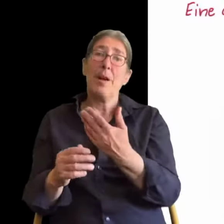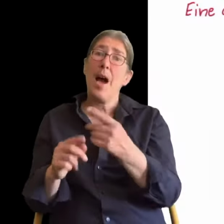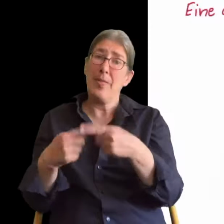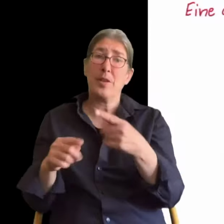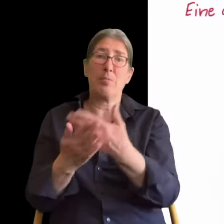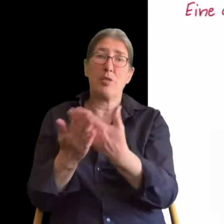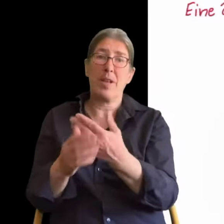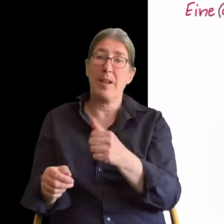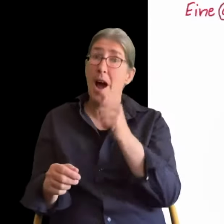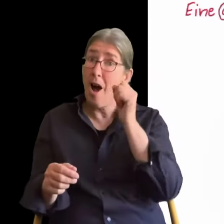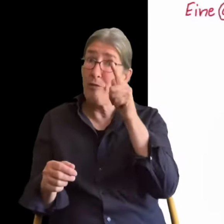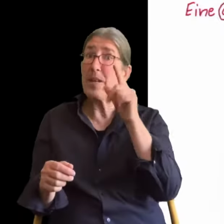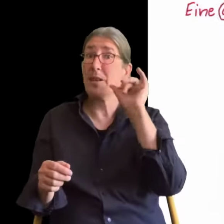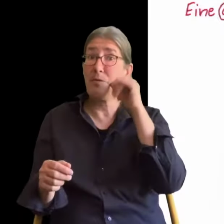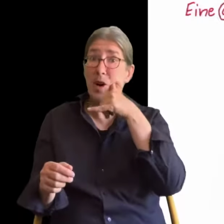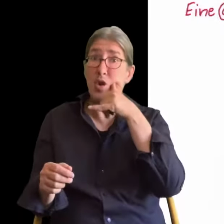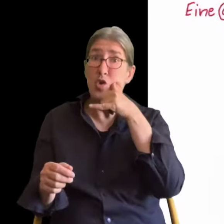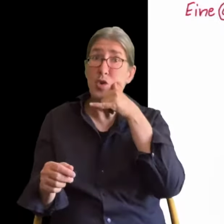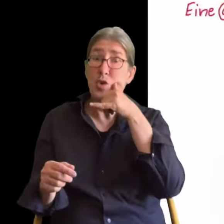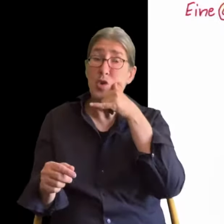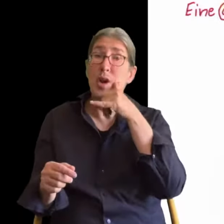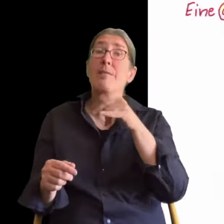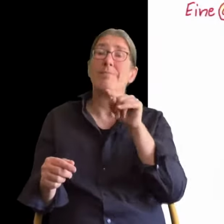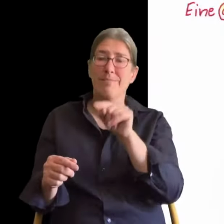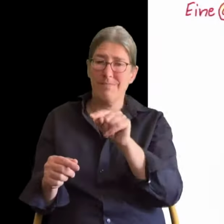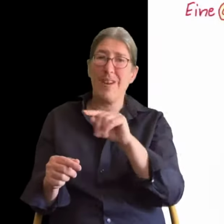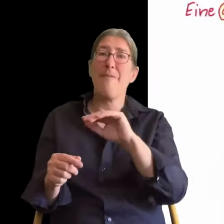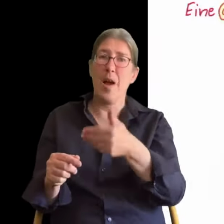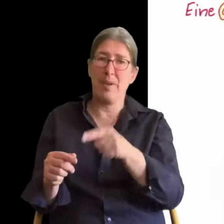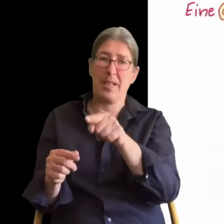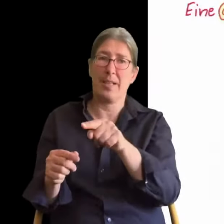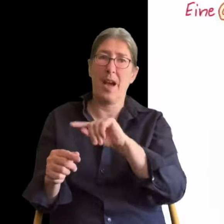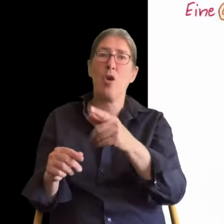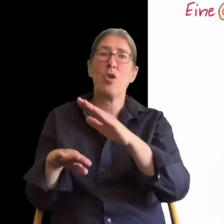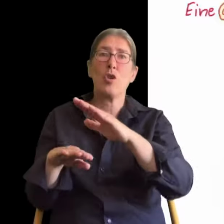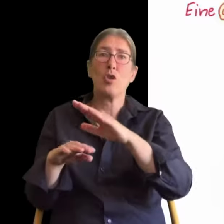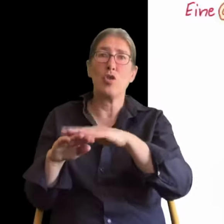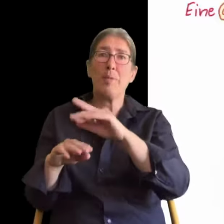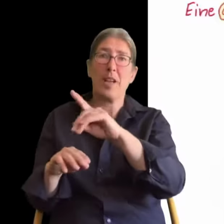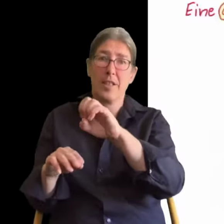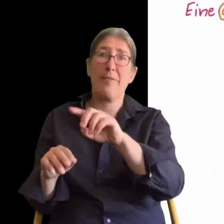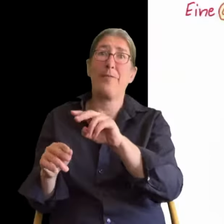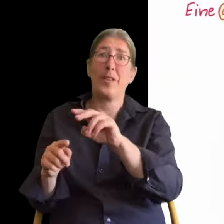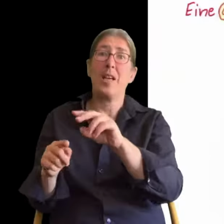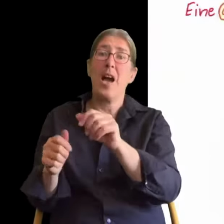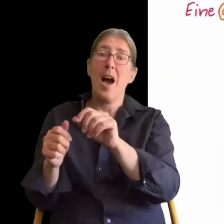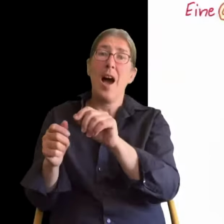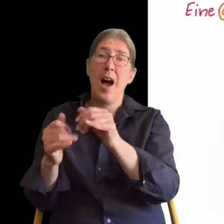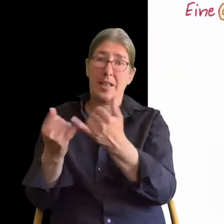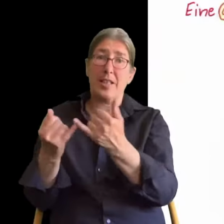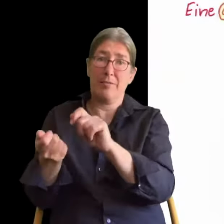Brief. Da ist die aufmerksame Frau, das ist weiblich. Da verändert sich auch im Nominativ das Adjektiv. Und